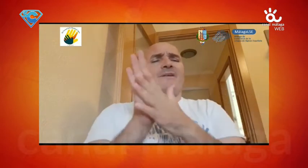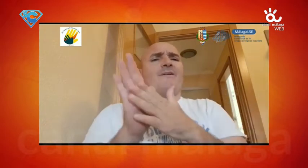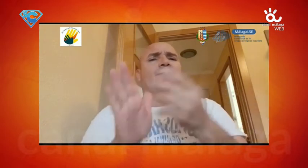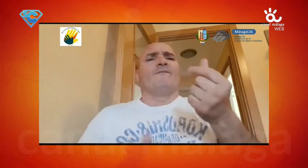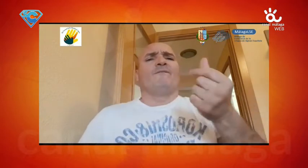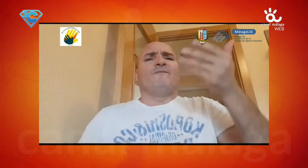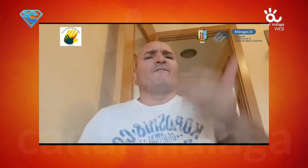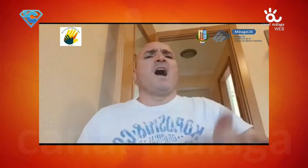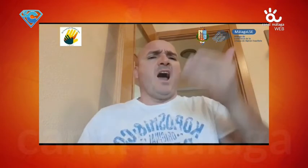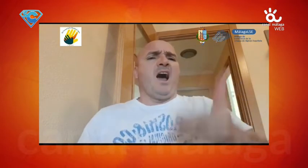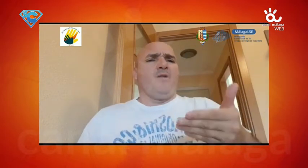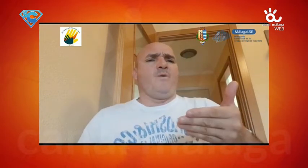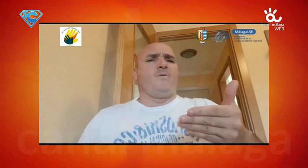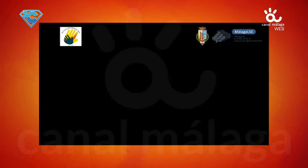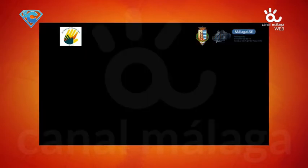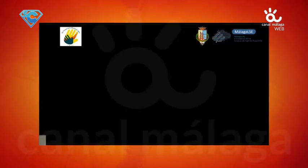Tiene muchísimo valor.